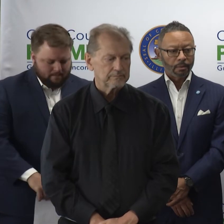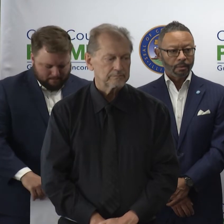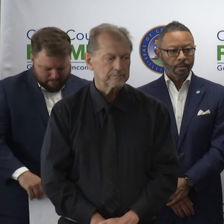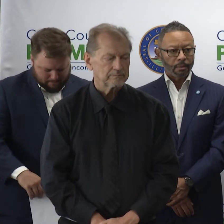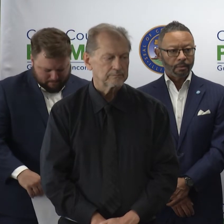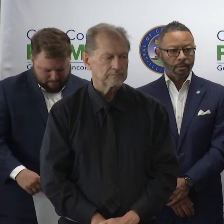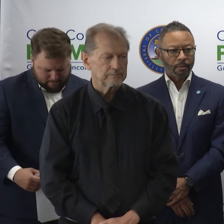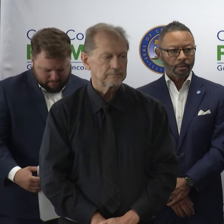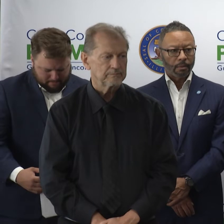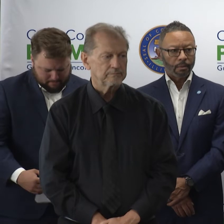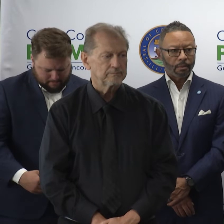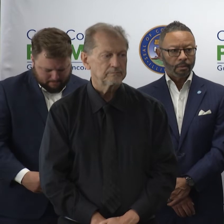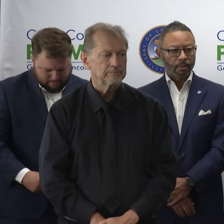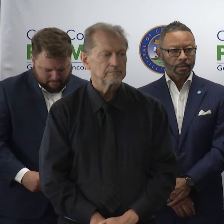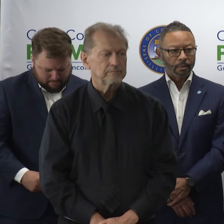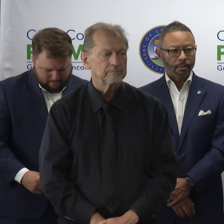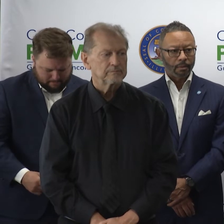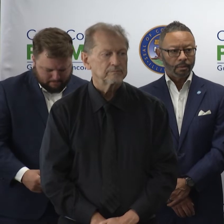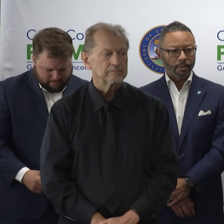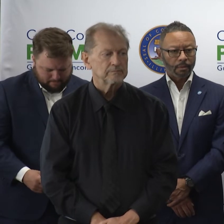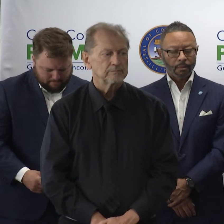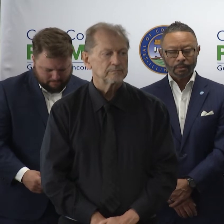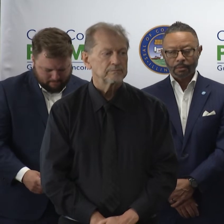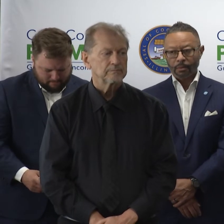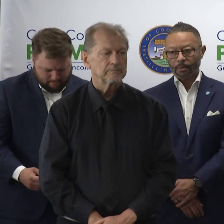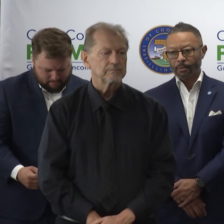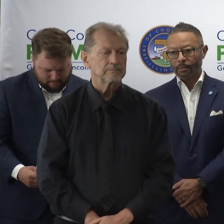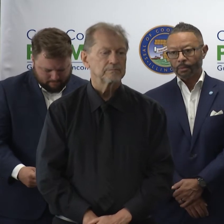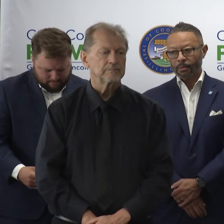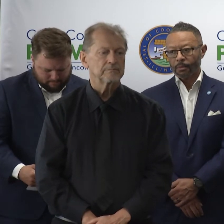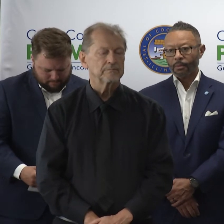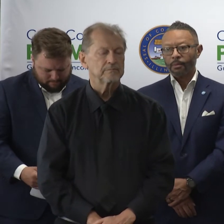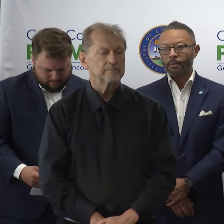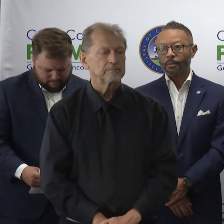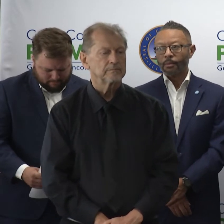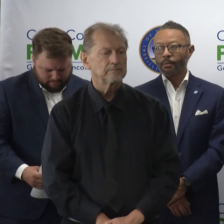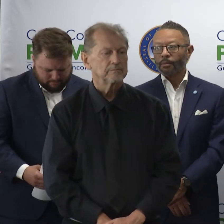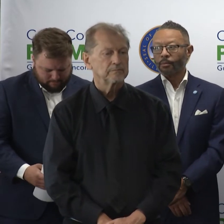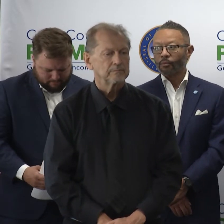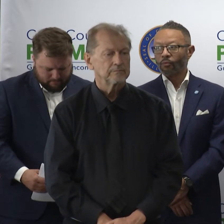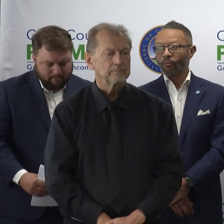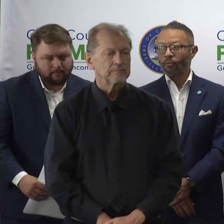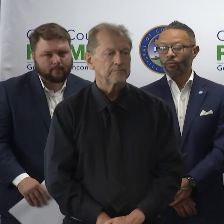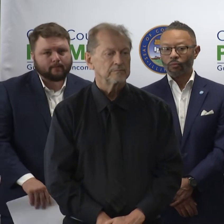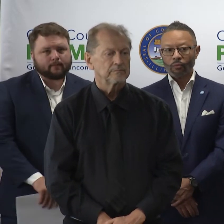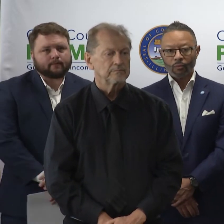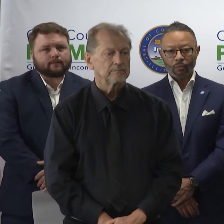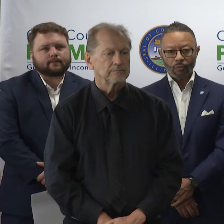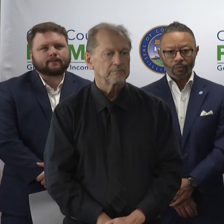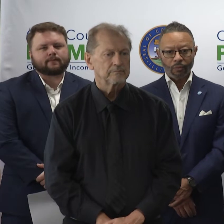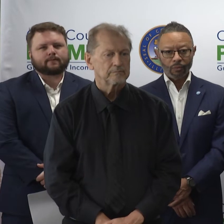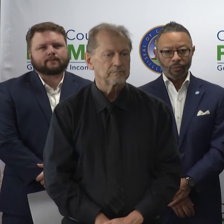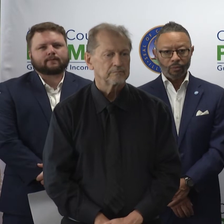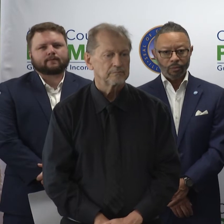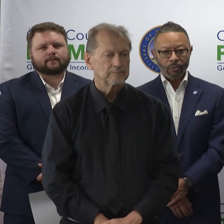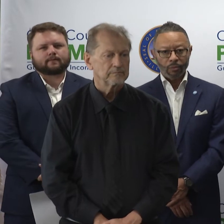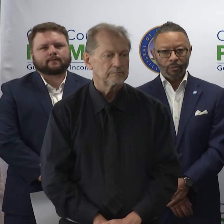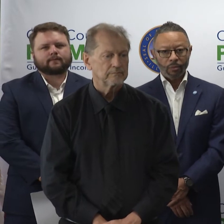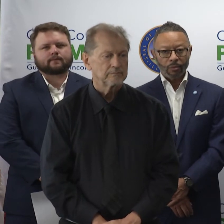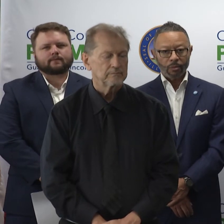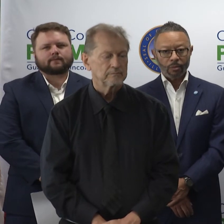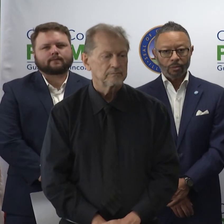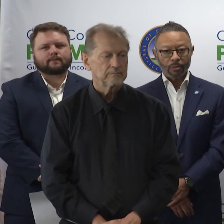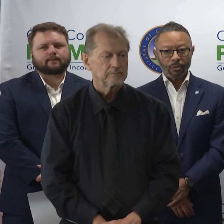comunidades y tienen un historial exitoso de trabajando en las comunidades con poblaciones de bajos ingresos, inmigrantes y personas de